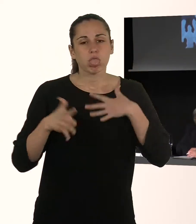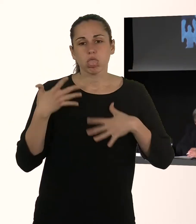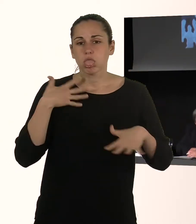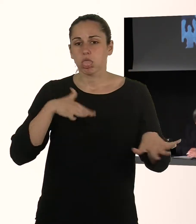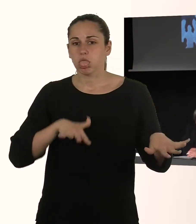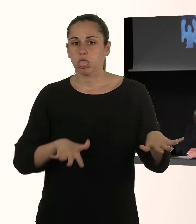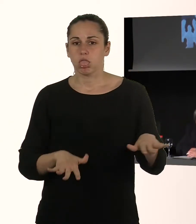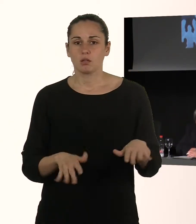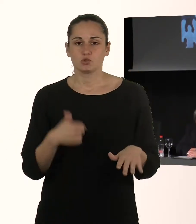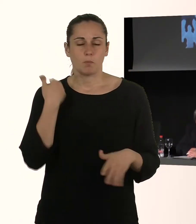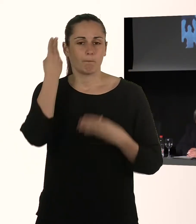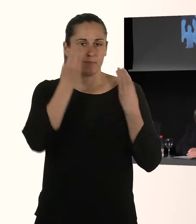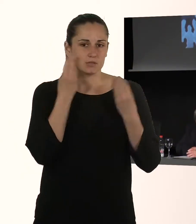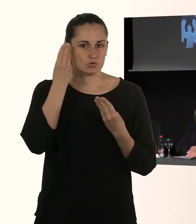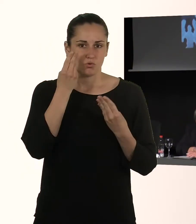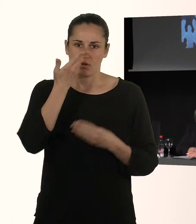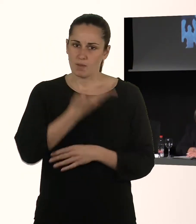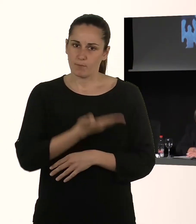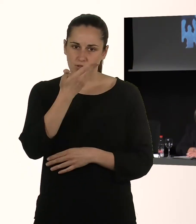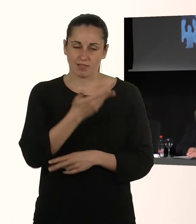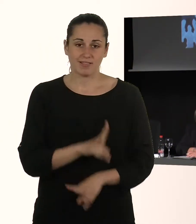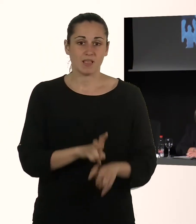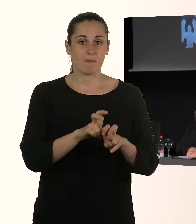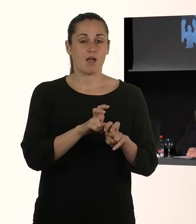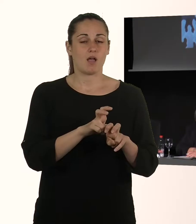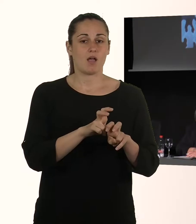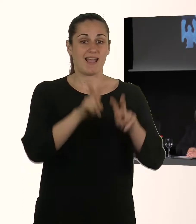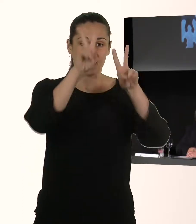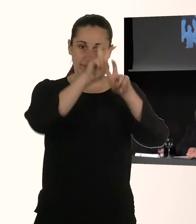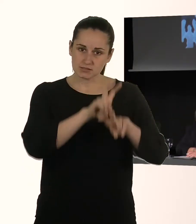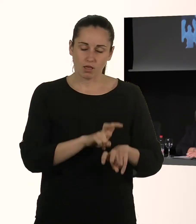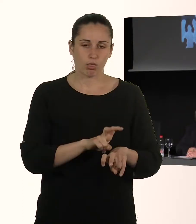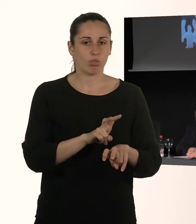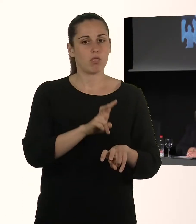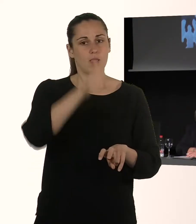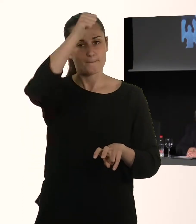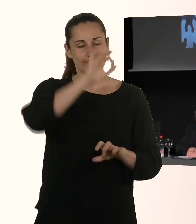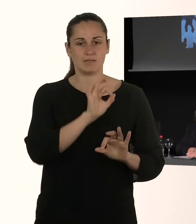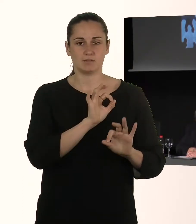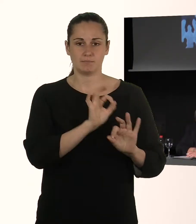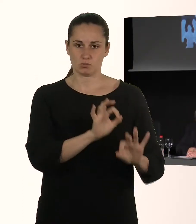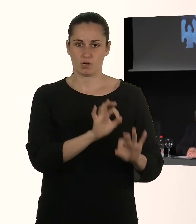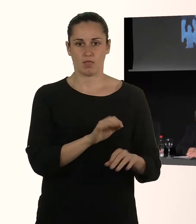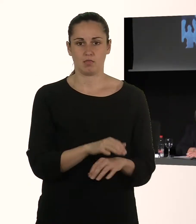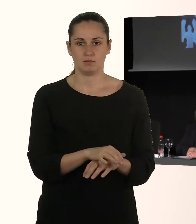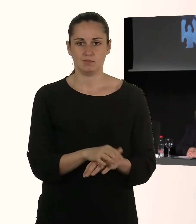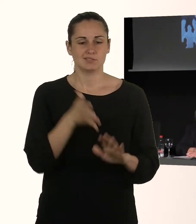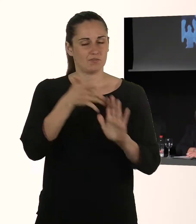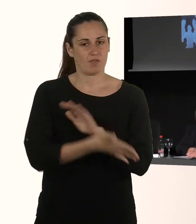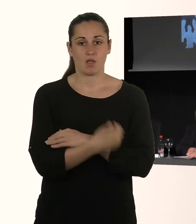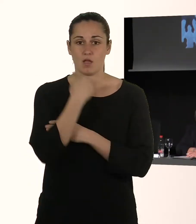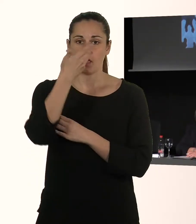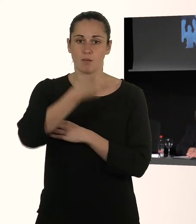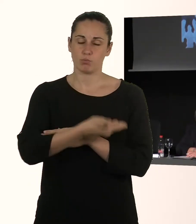forma un hito en los estudios sobre masculinidades y eso hay que ponerlo sobre la mesa como algo muy